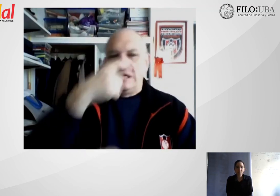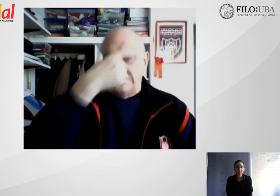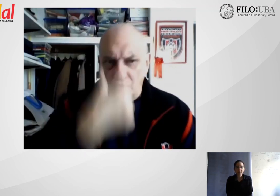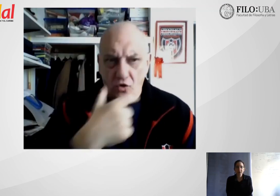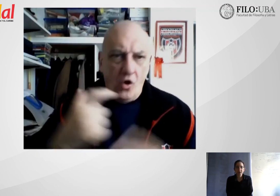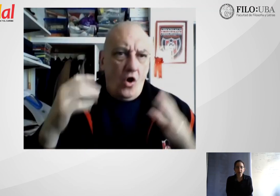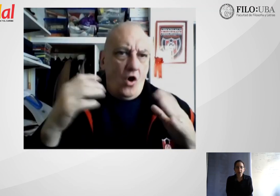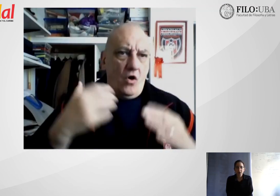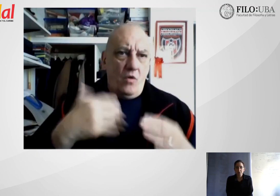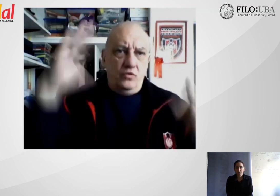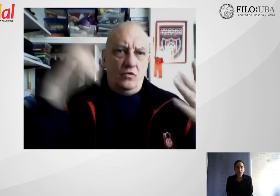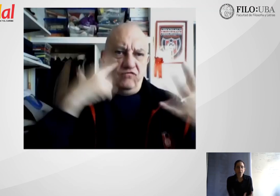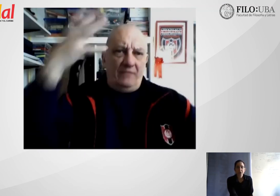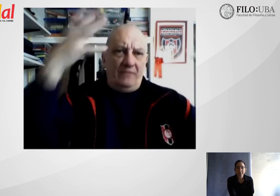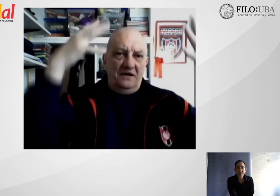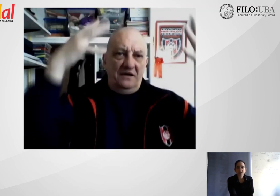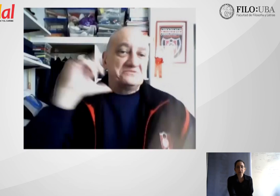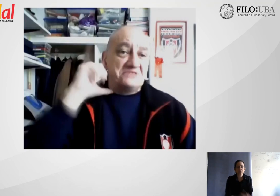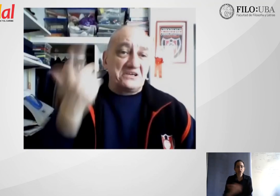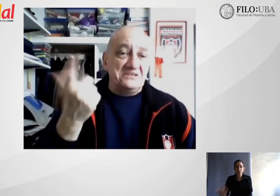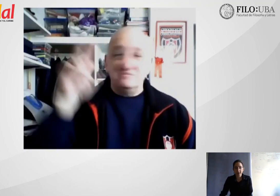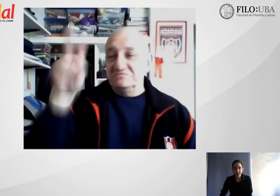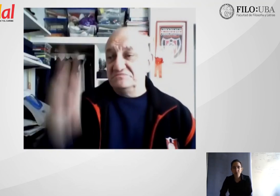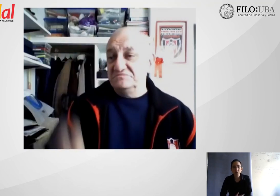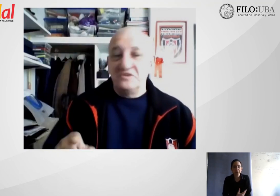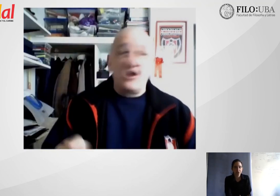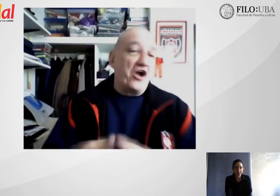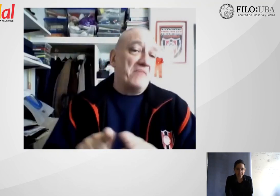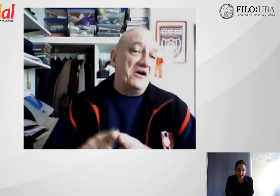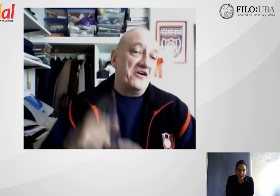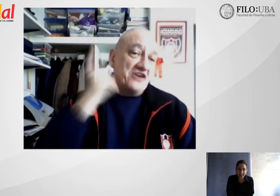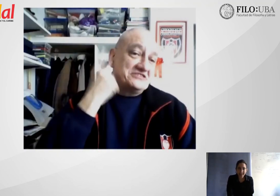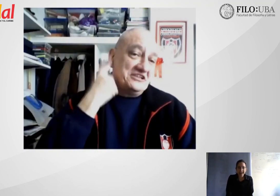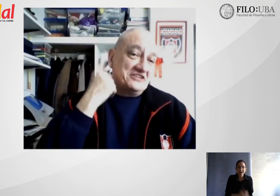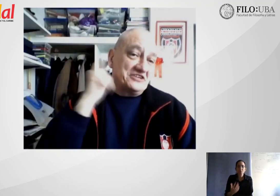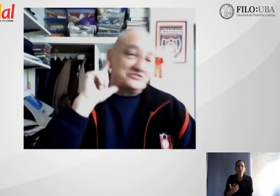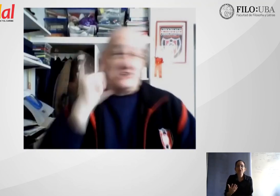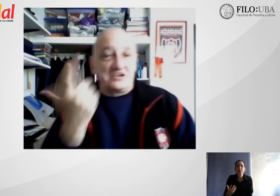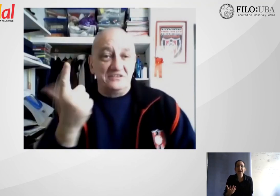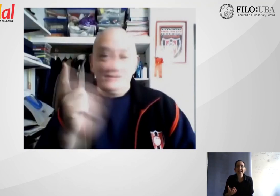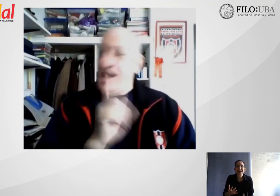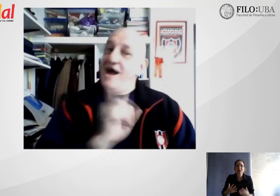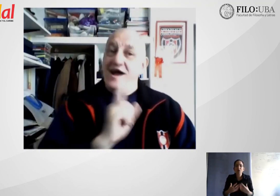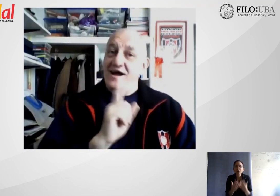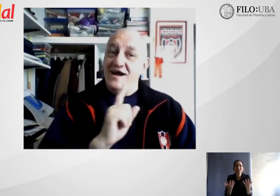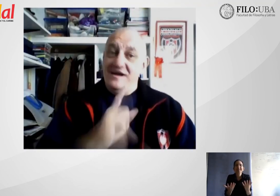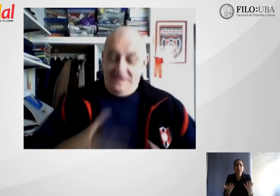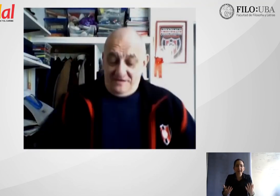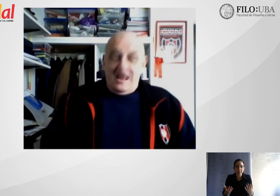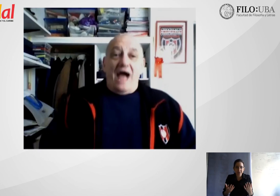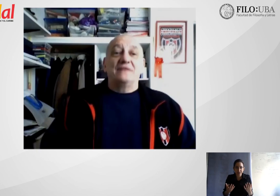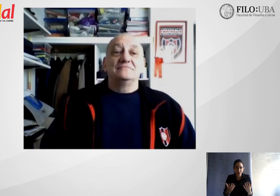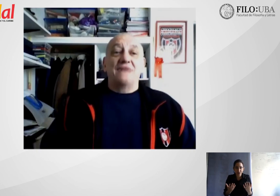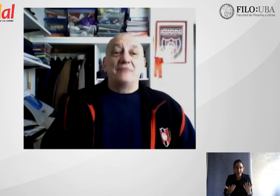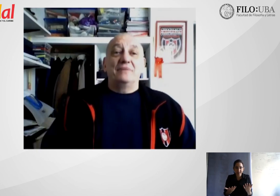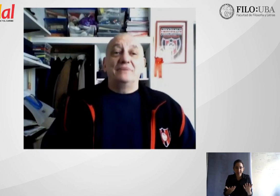Por ejemplo, con las personas con síndrome de Down o personas ciegas, es como si fueran conocidas para